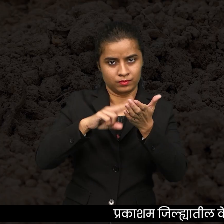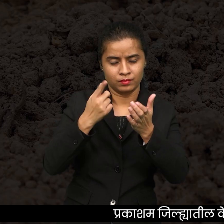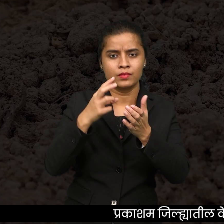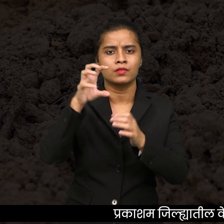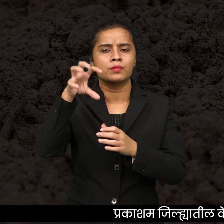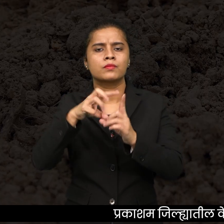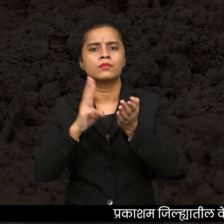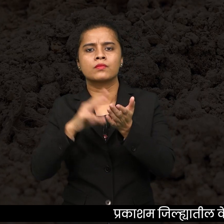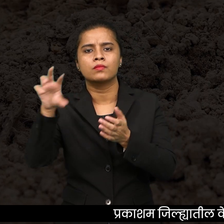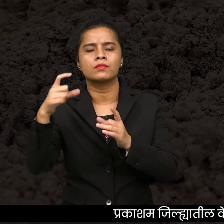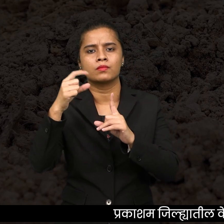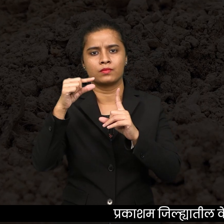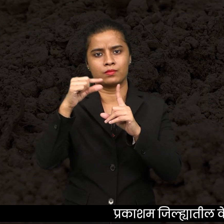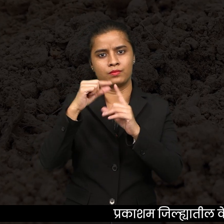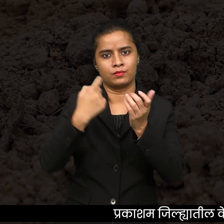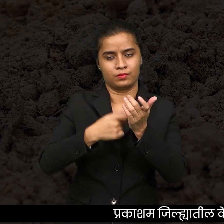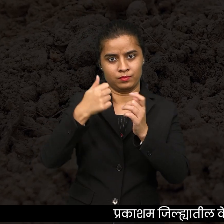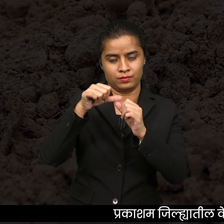वेतापालెం मंडलाचे रामपुरम